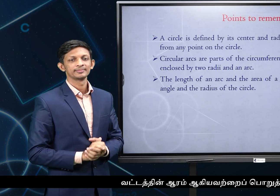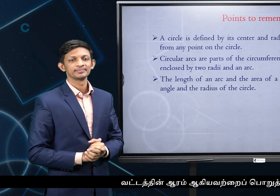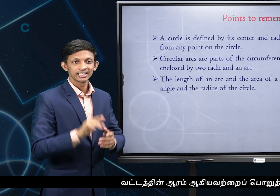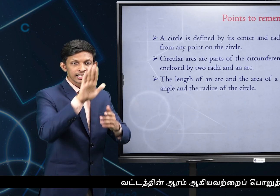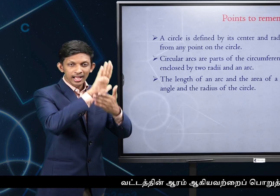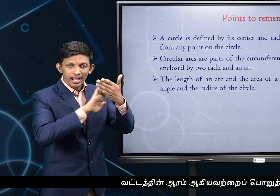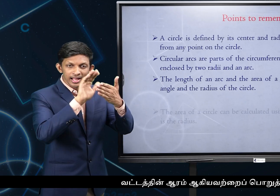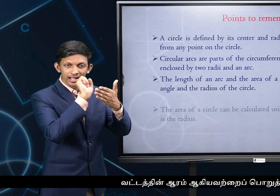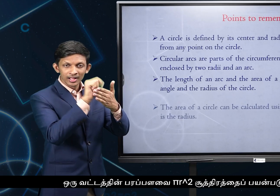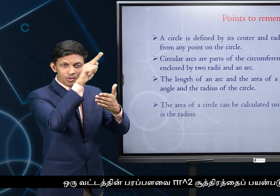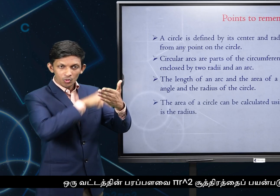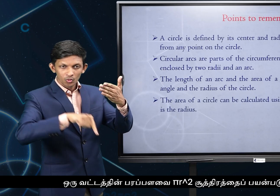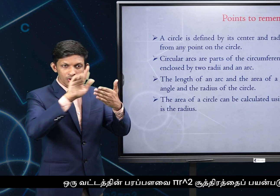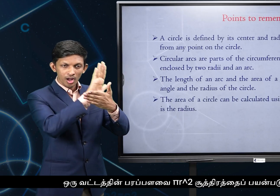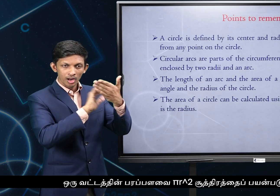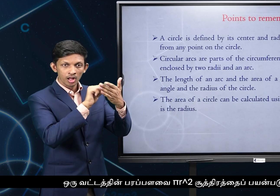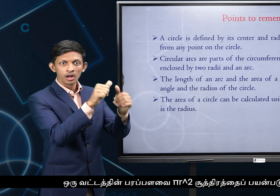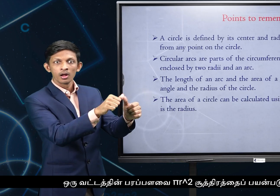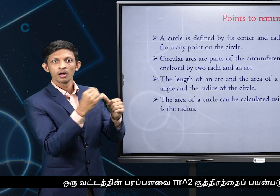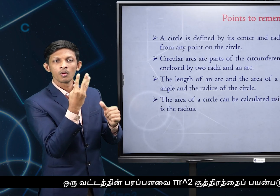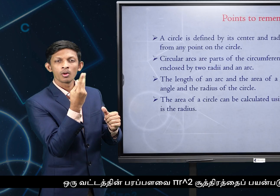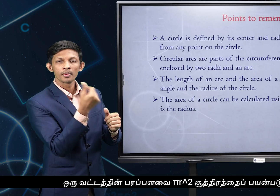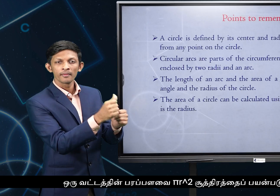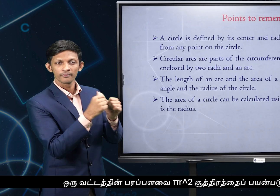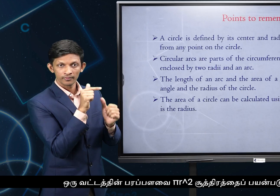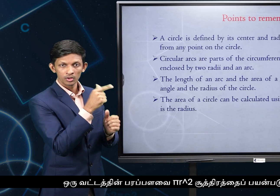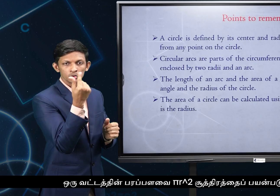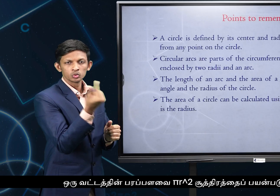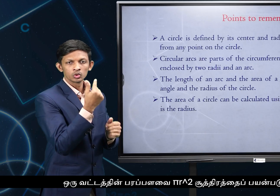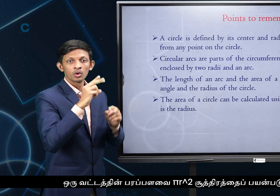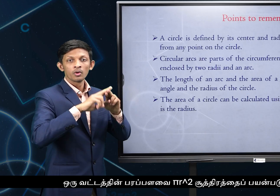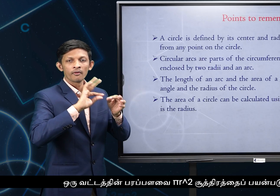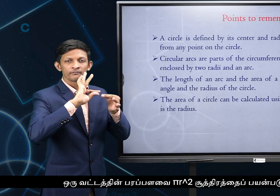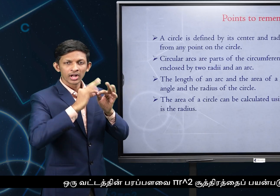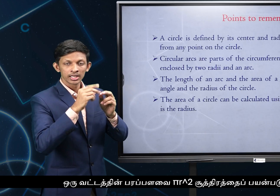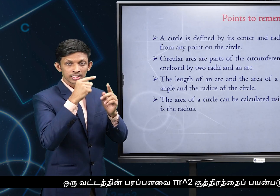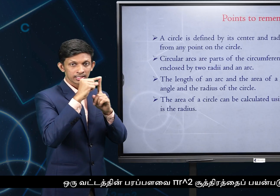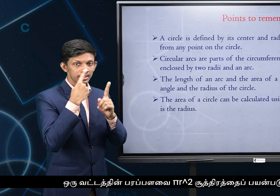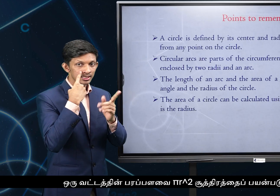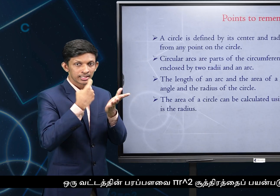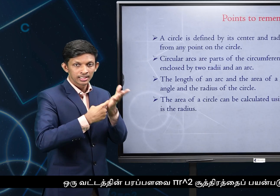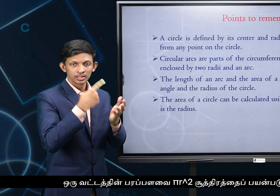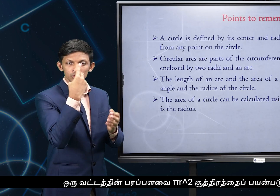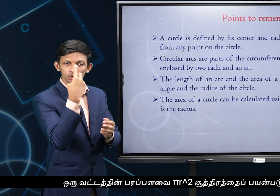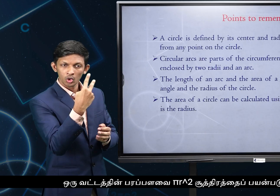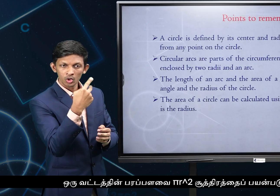ஆகியவற்றை பொறுத்தது. ஒரு வட்டத்தின் பரப்பளவை பை r கூட்டு 2 சூத்திரத்தை